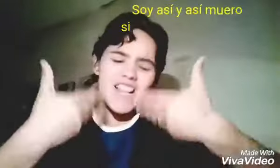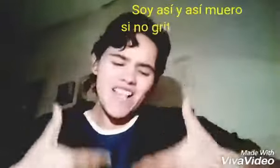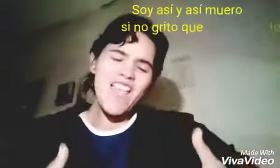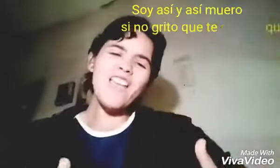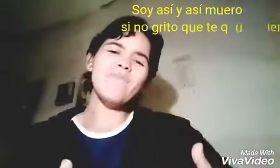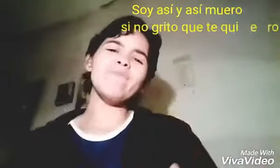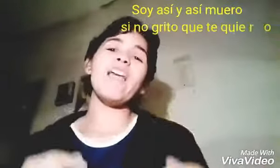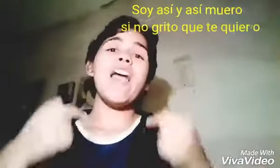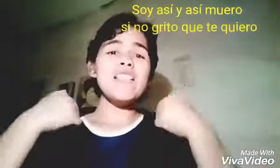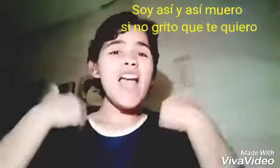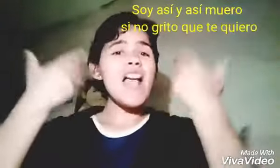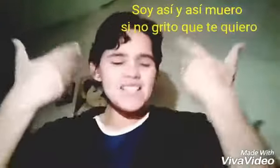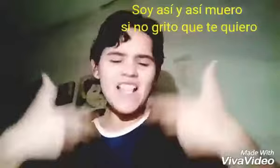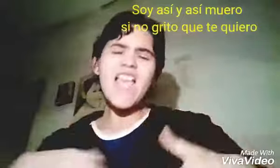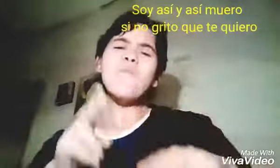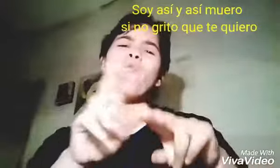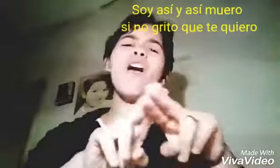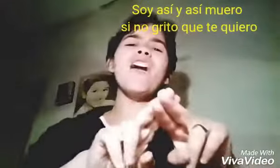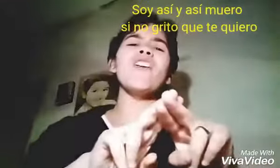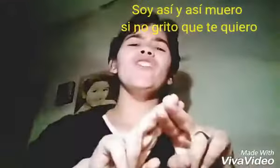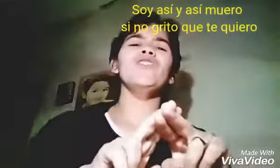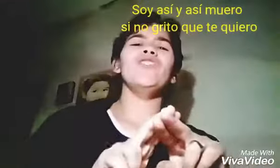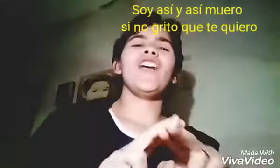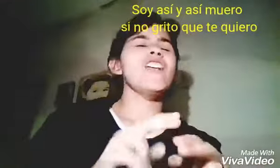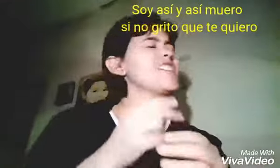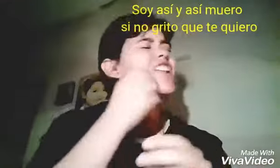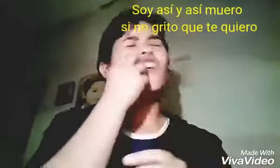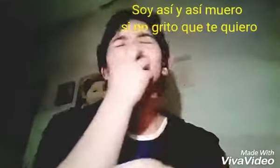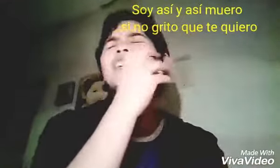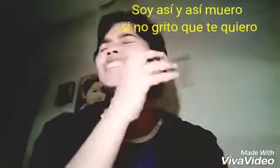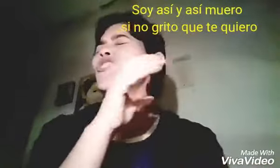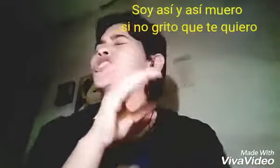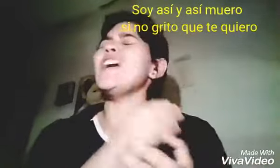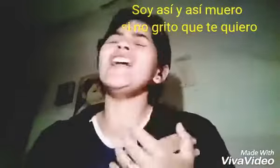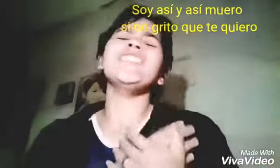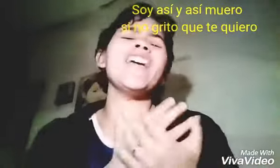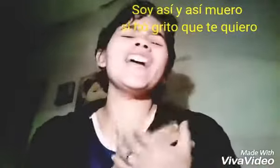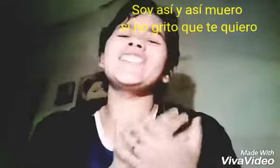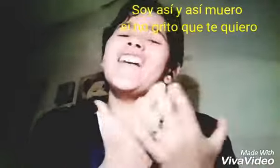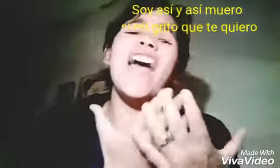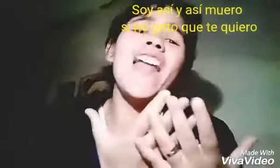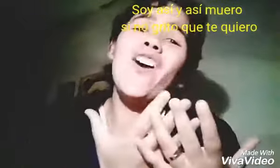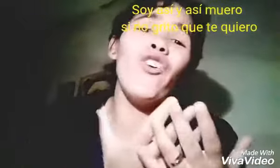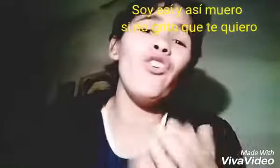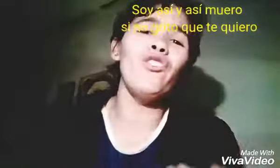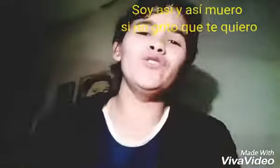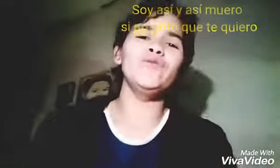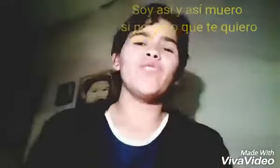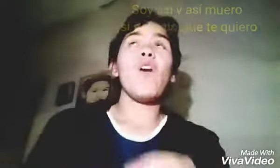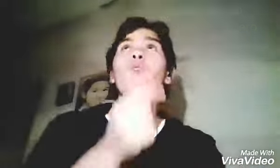Soy así y así muero Si no grito que te quiero